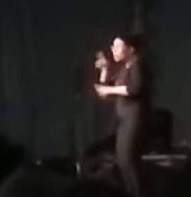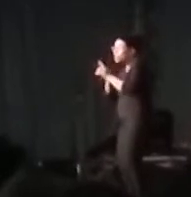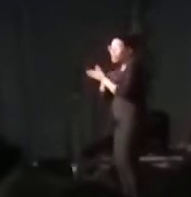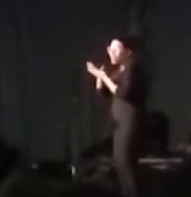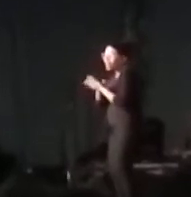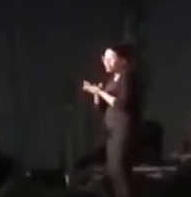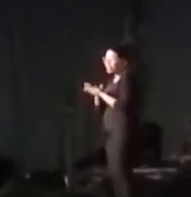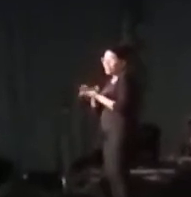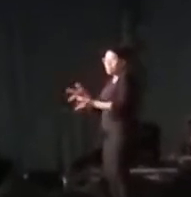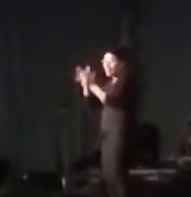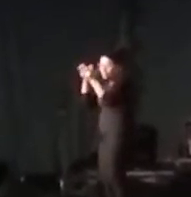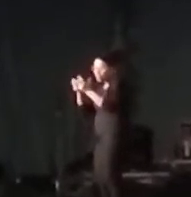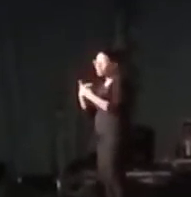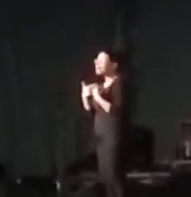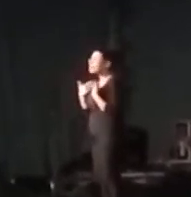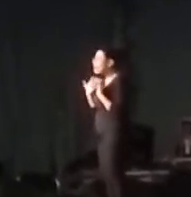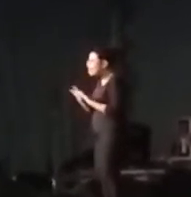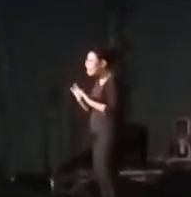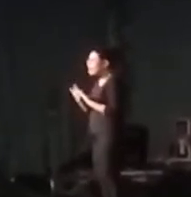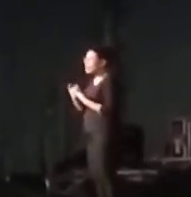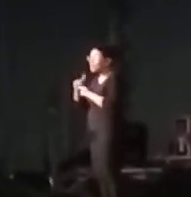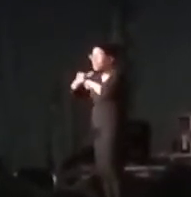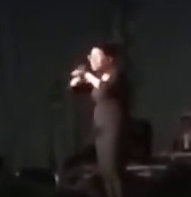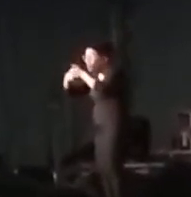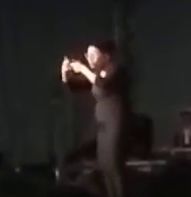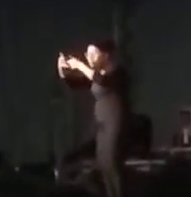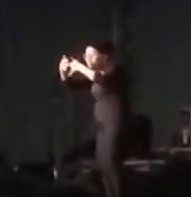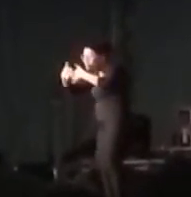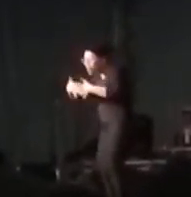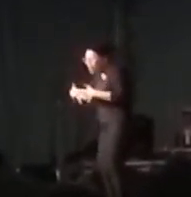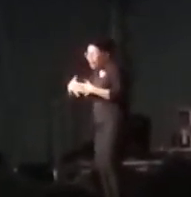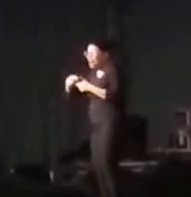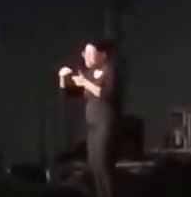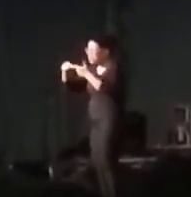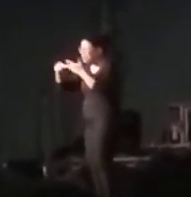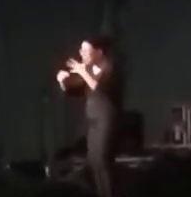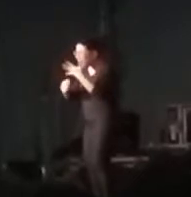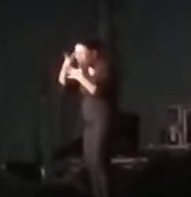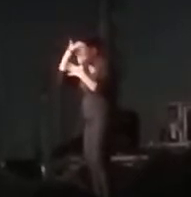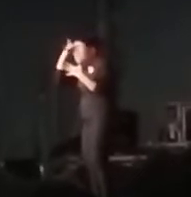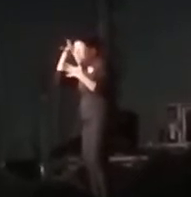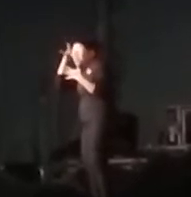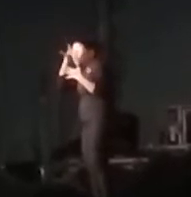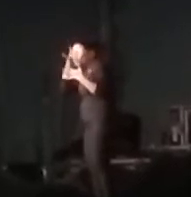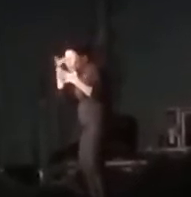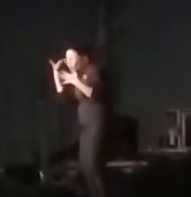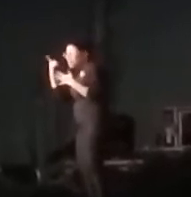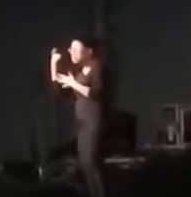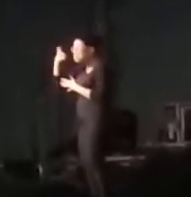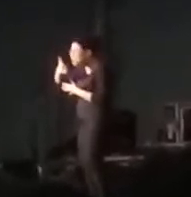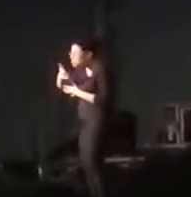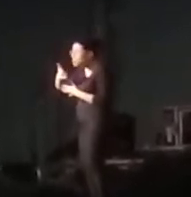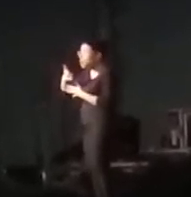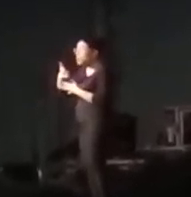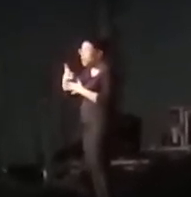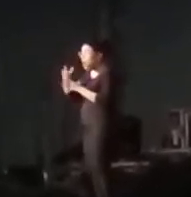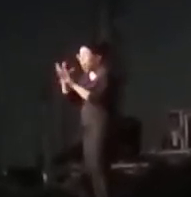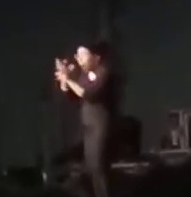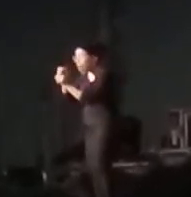mulher, ponto final. Ele matou muita gente. Ele matou muito mais na conta dele do que na conta da polícia.